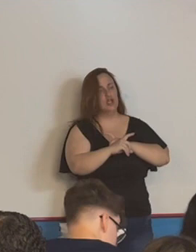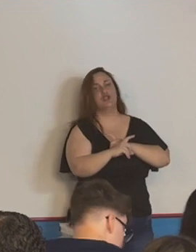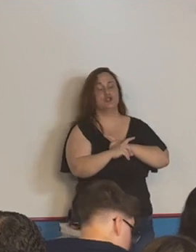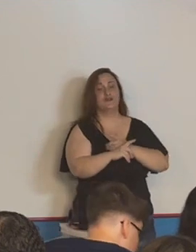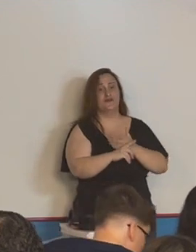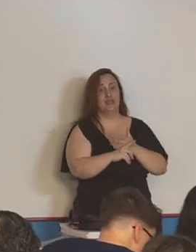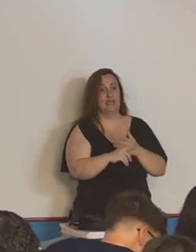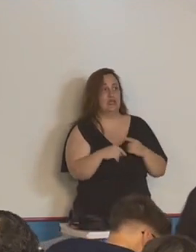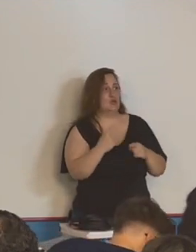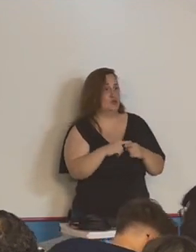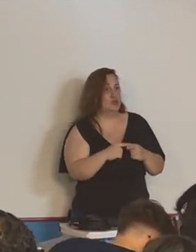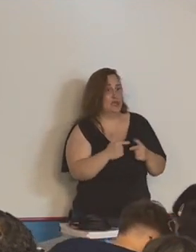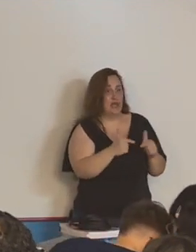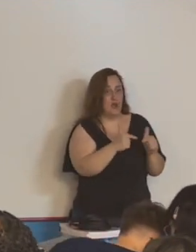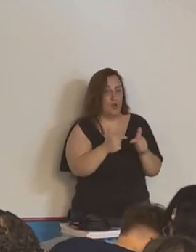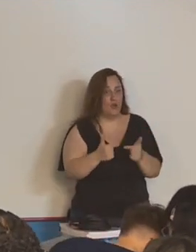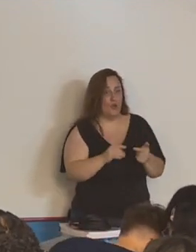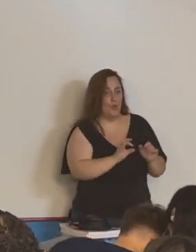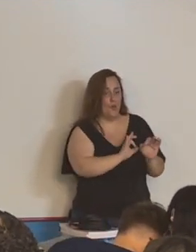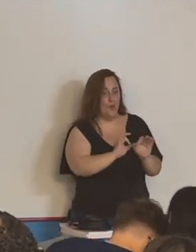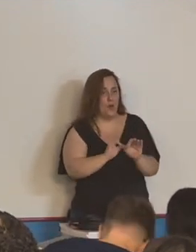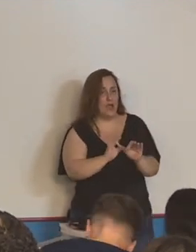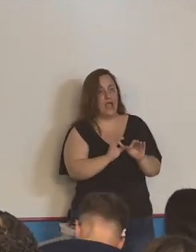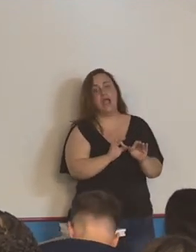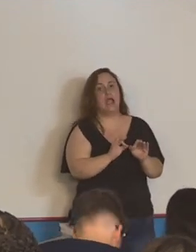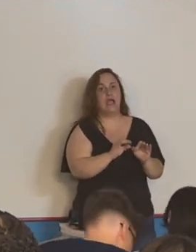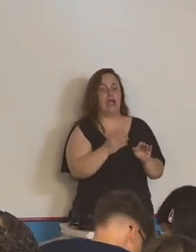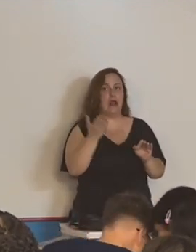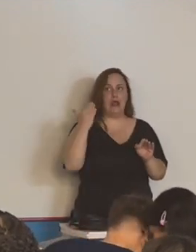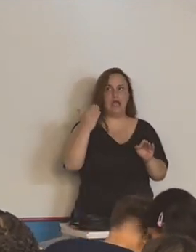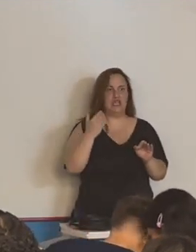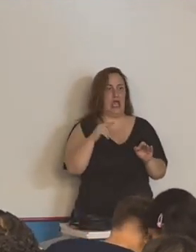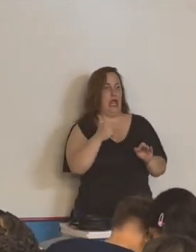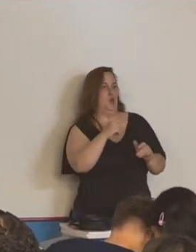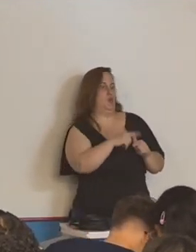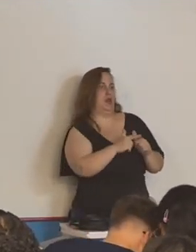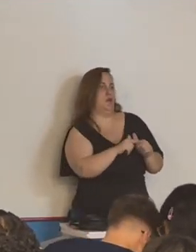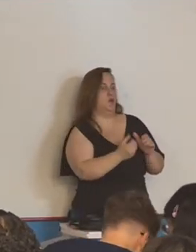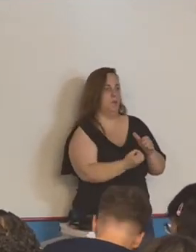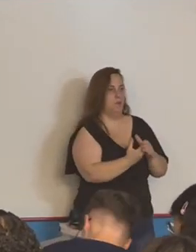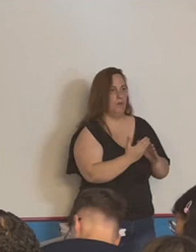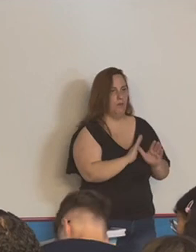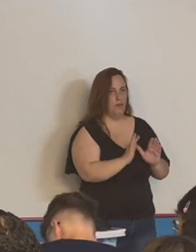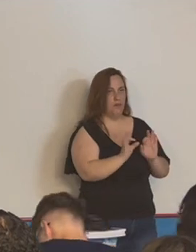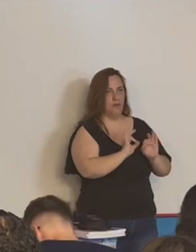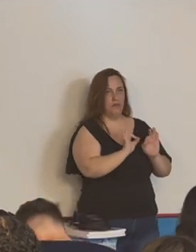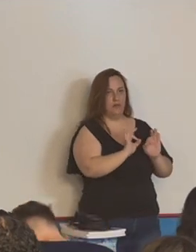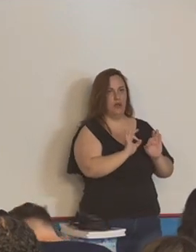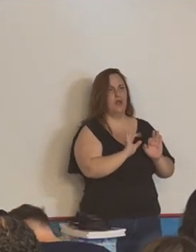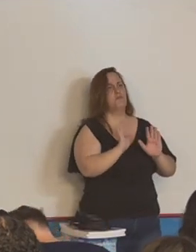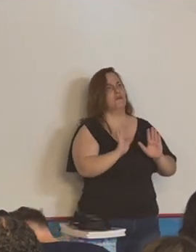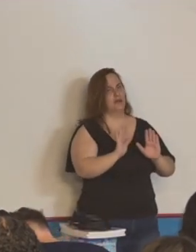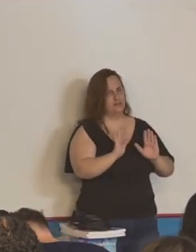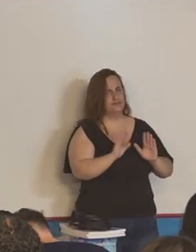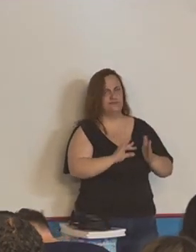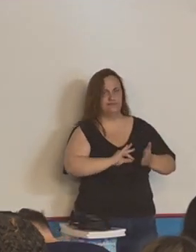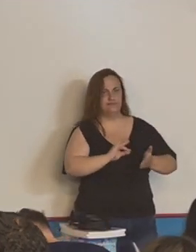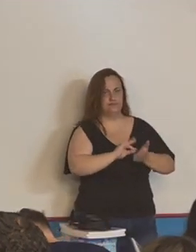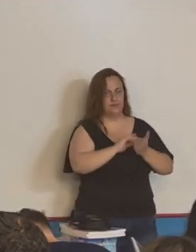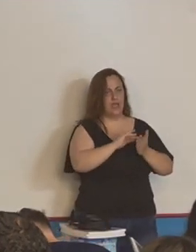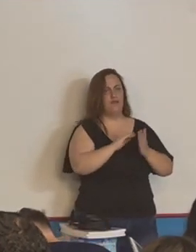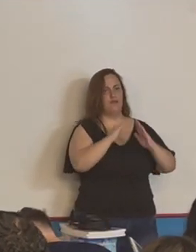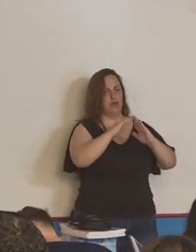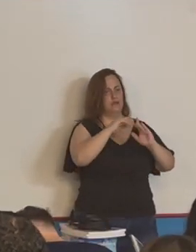um problema de estrutura que não existia, não era um problema para eles, mas hoje em dia é reconhecido, até a Igreja Católica mesmo reconhece